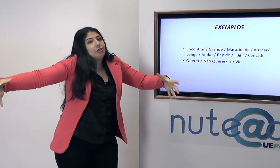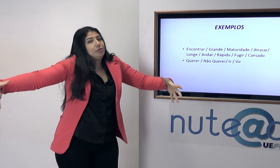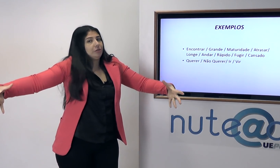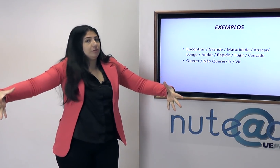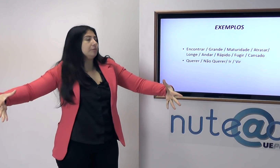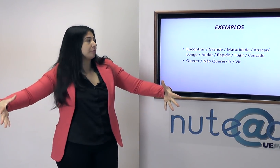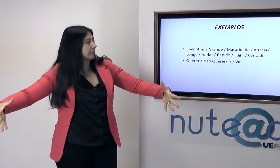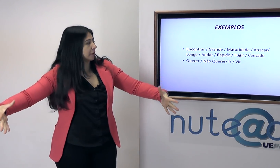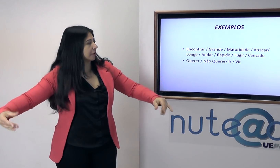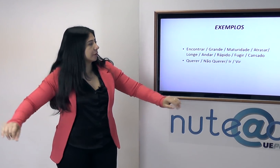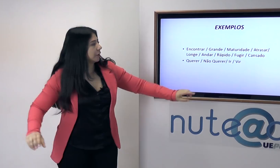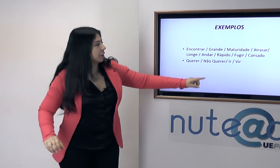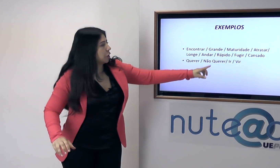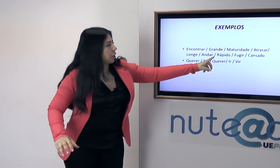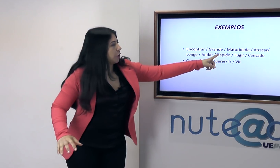Grande.